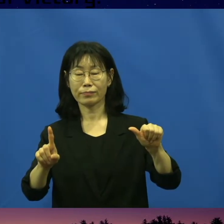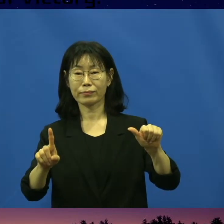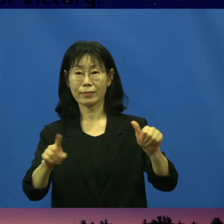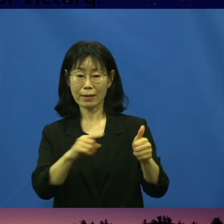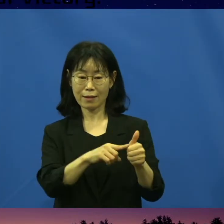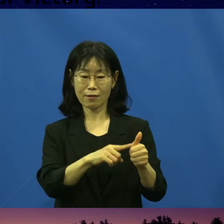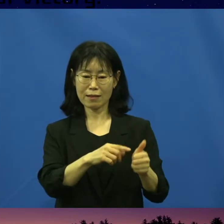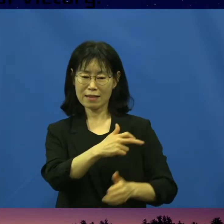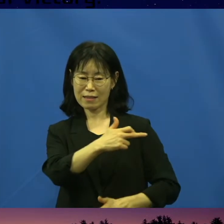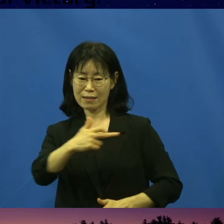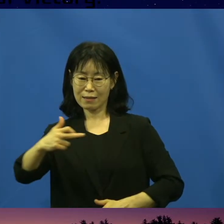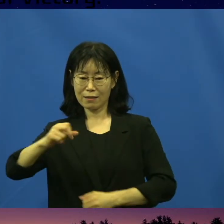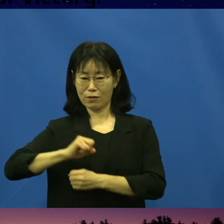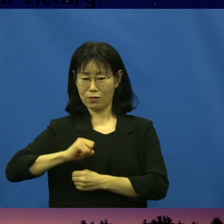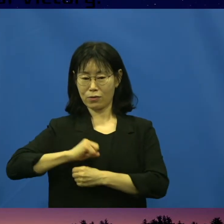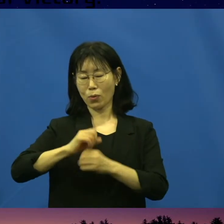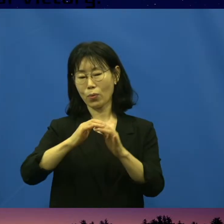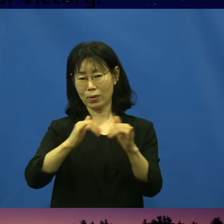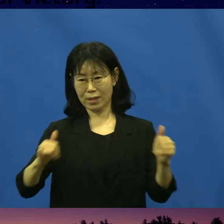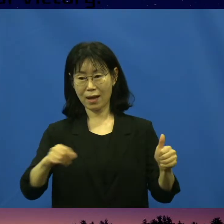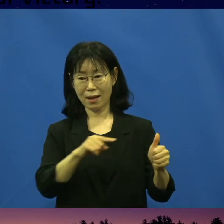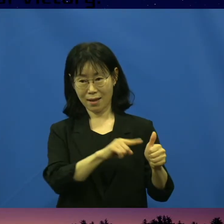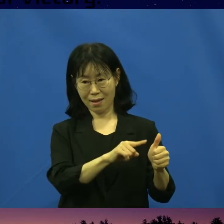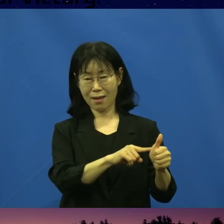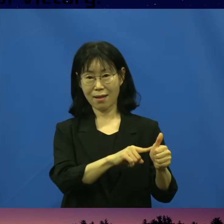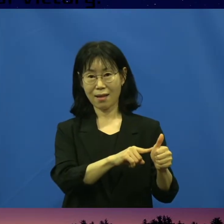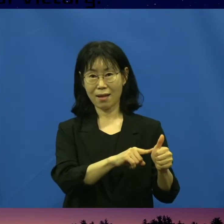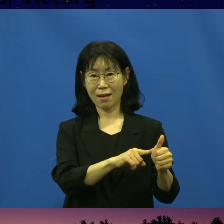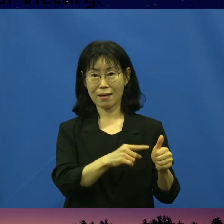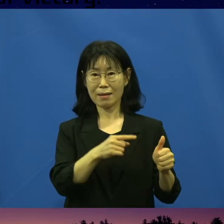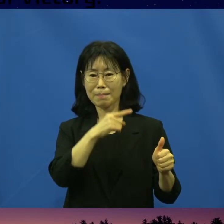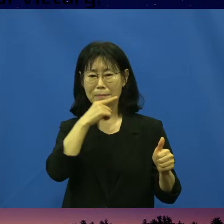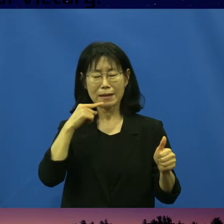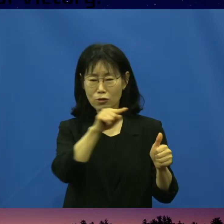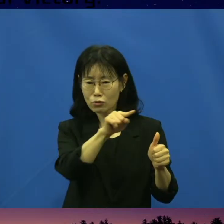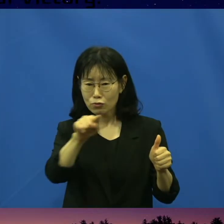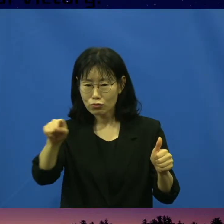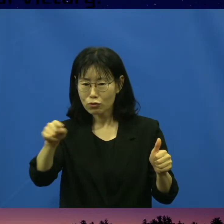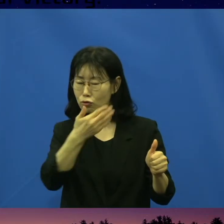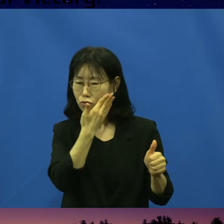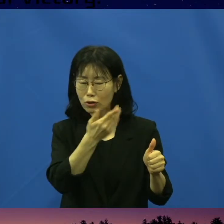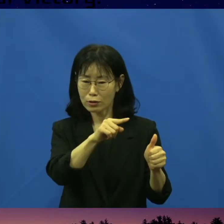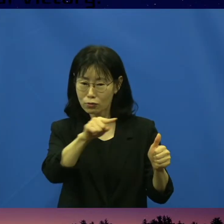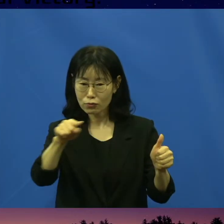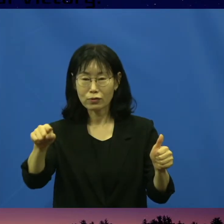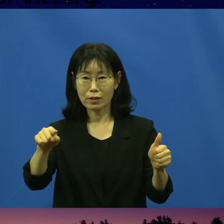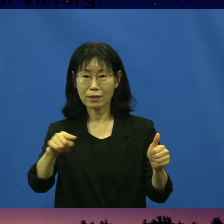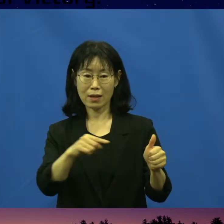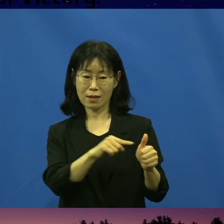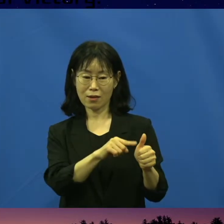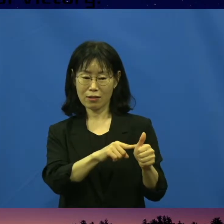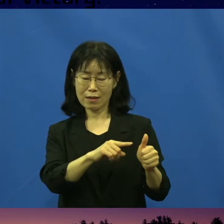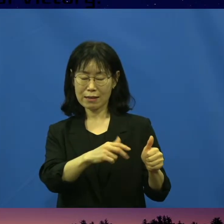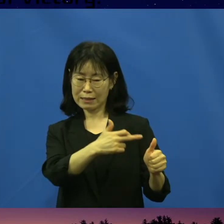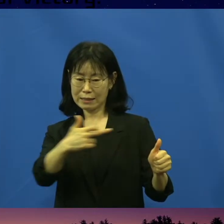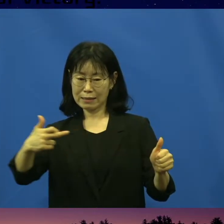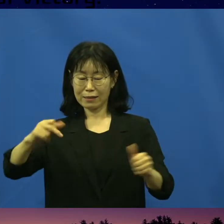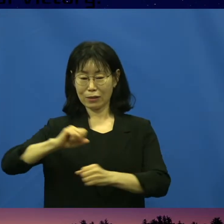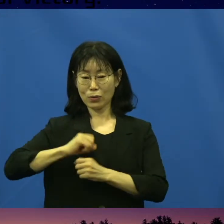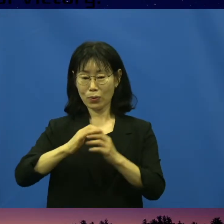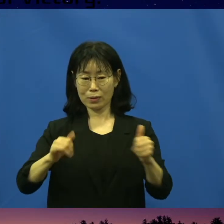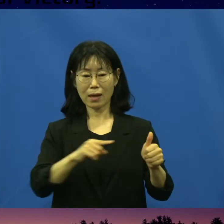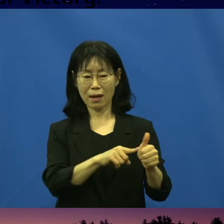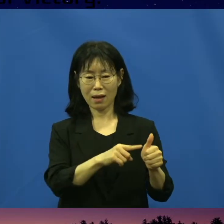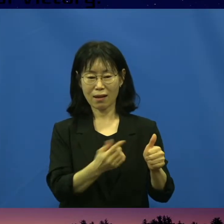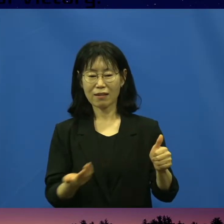한 가지예요. 1절 끝이죠. 줄을 꺼야 돼요. 그는 큰 용사이나 나병